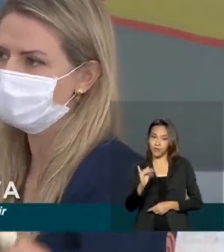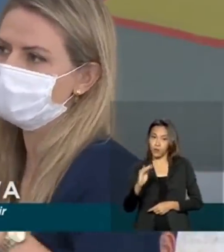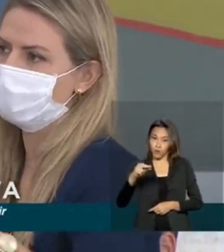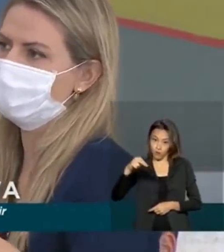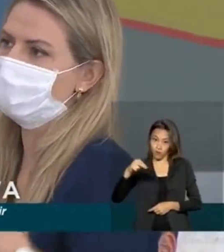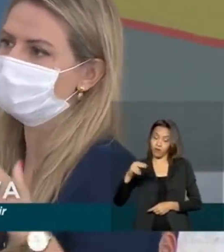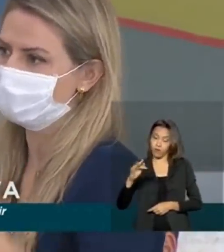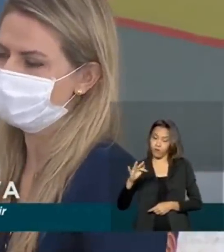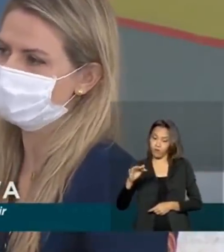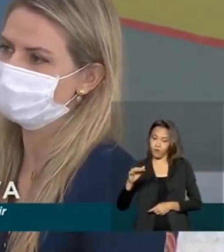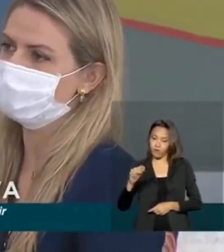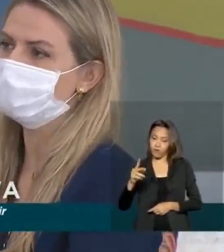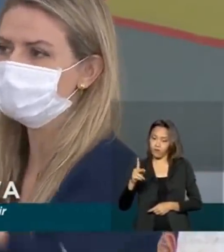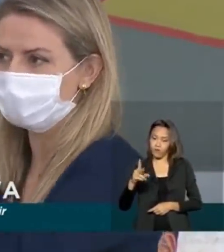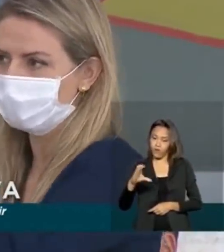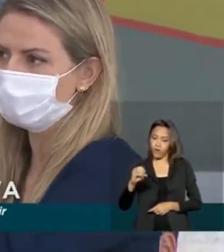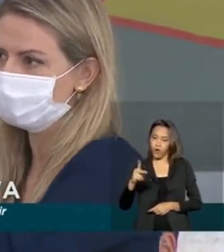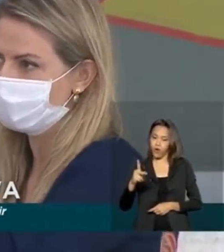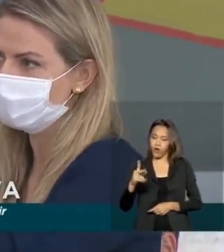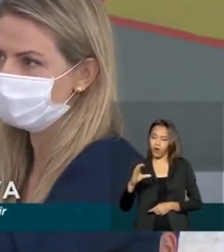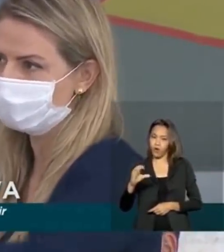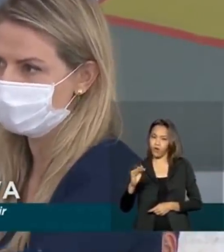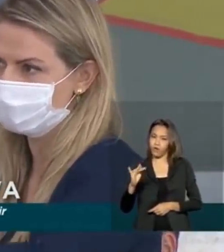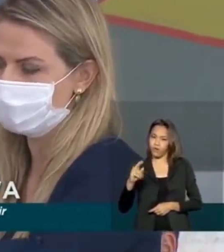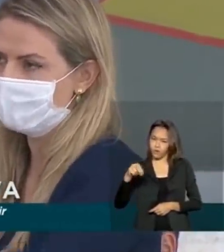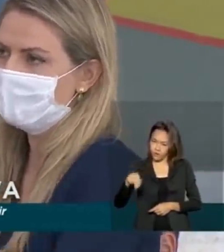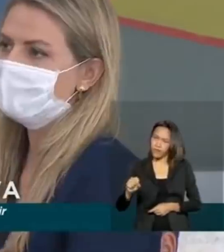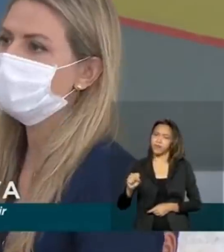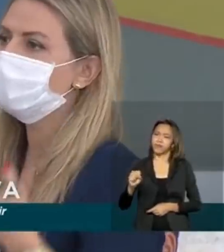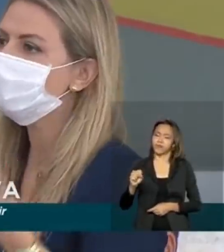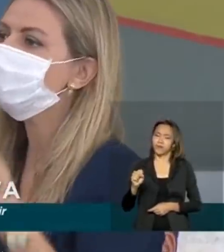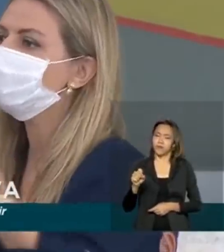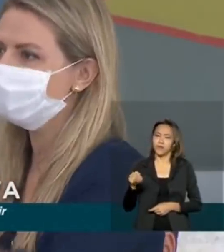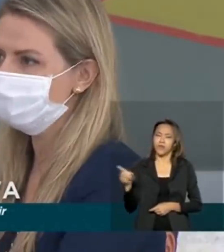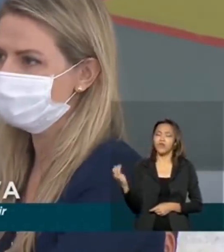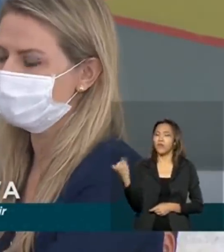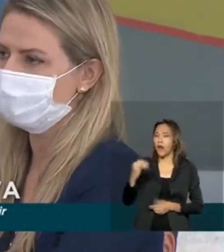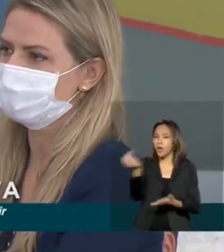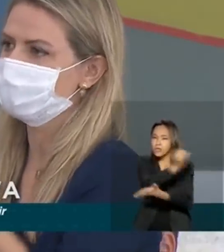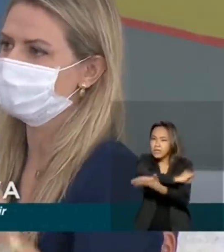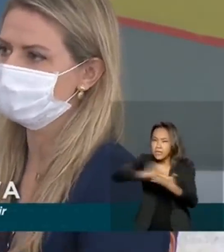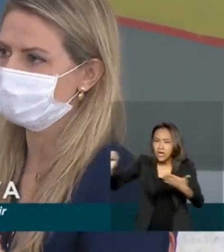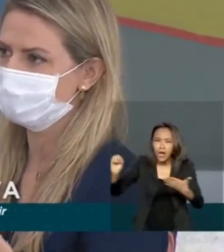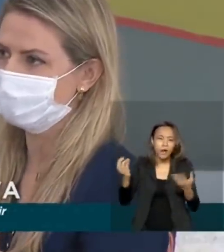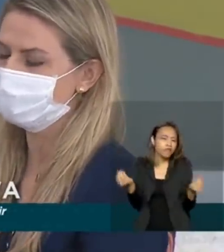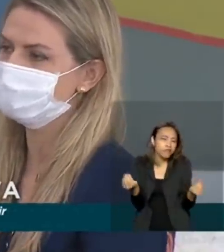a buscar alternativas de zerar, e o senhor confirmou isso hoje. Em quanto tempo a